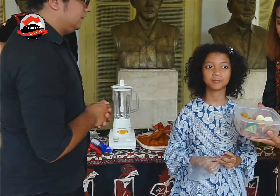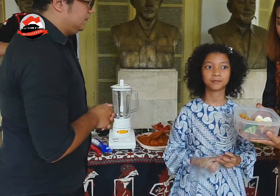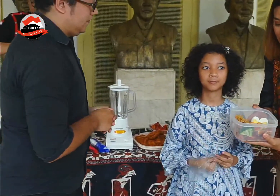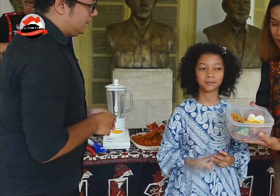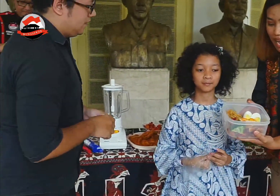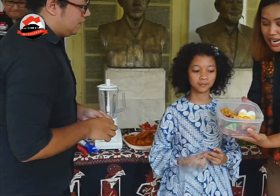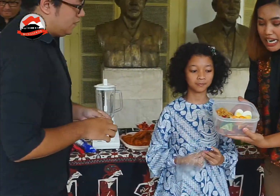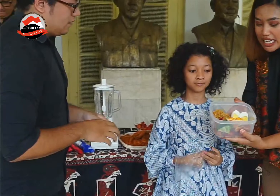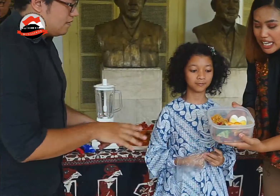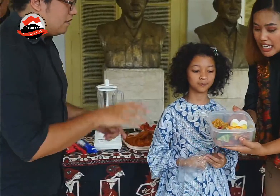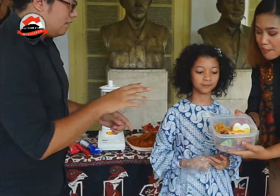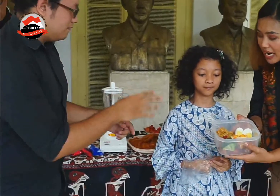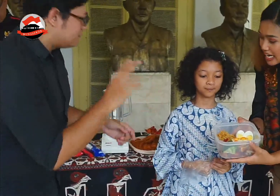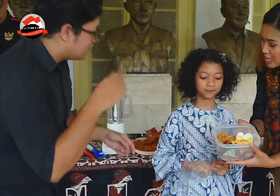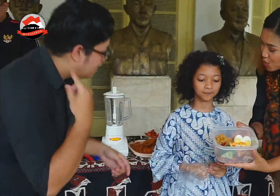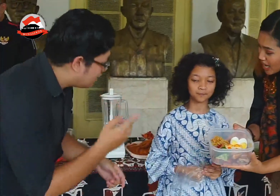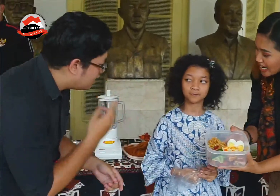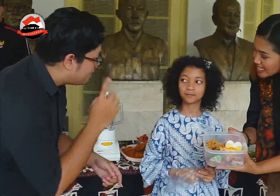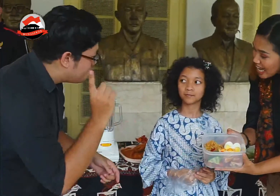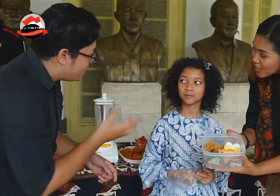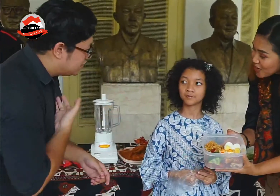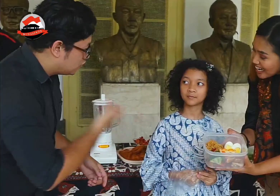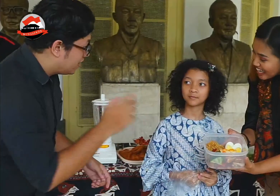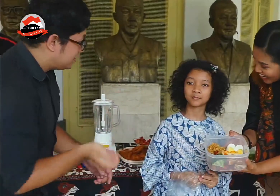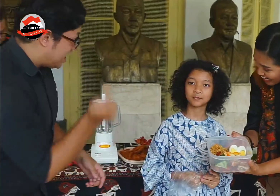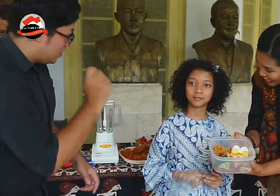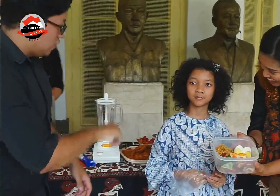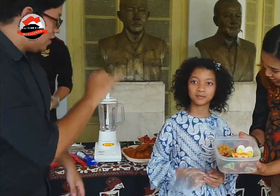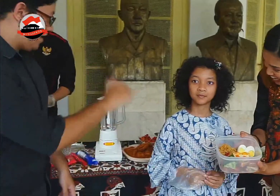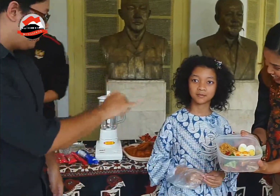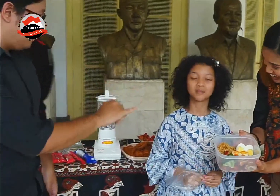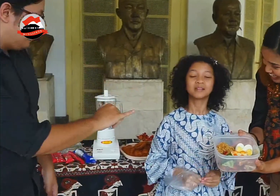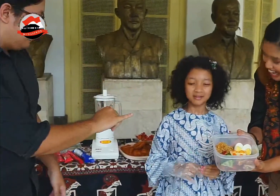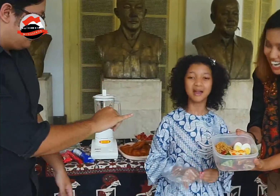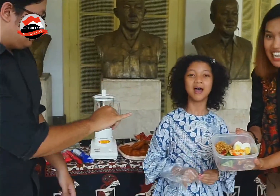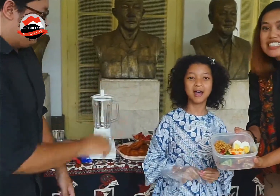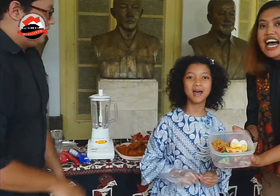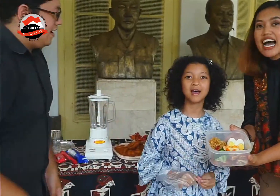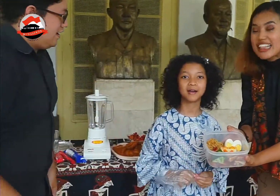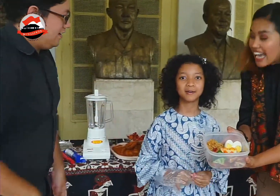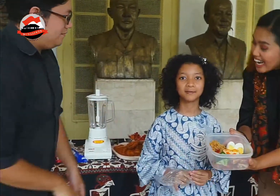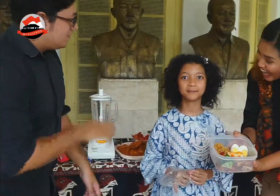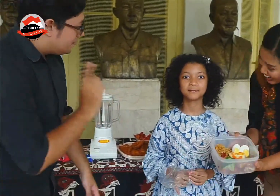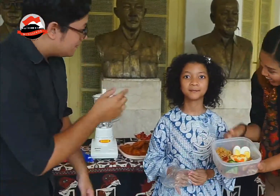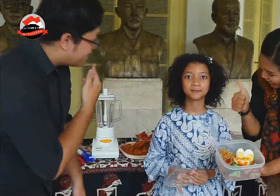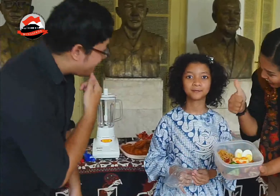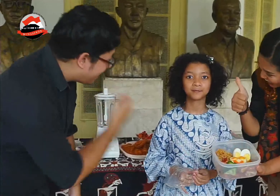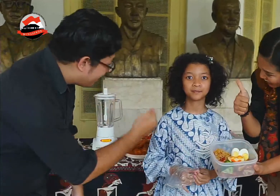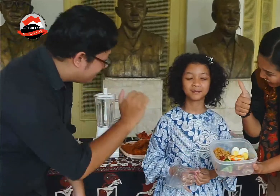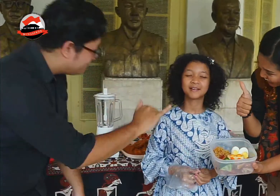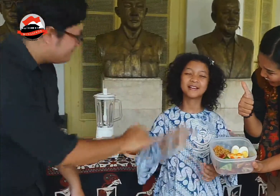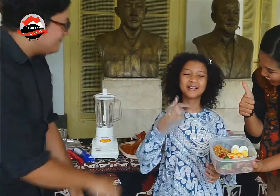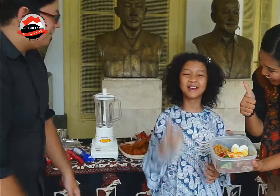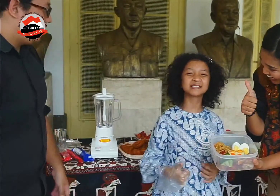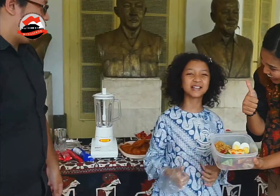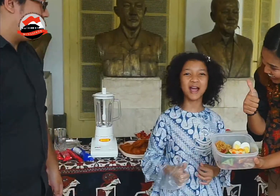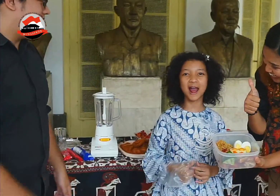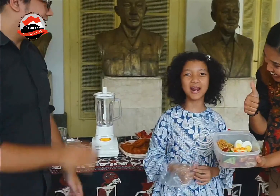Nada bilang makanannya ini yang paling Nada suka adalah sayurannya ya Nada ya. Karena sangat enak ya.